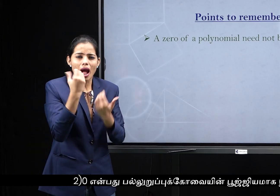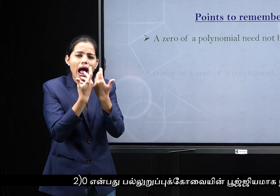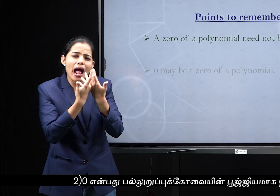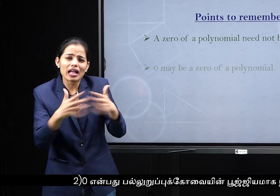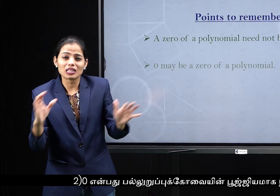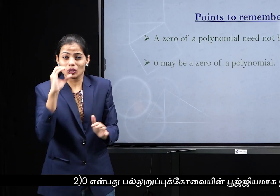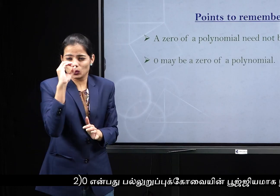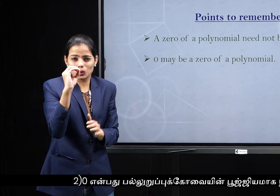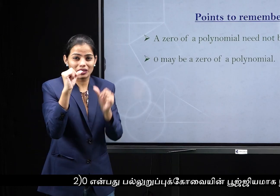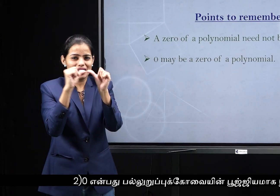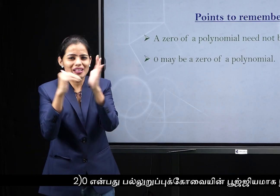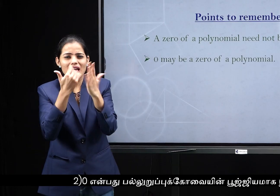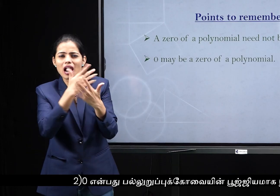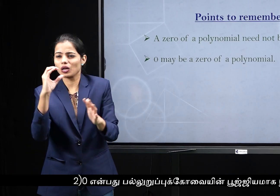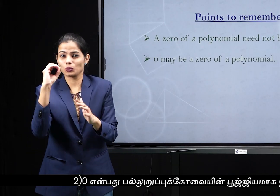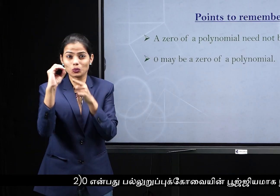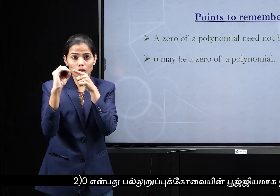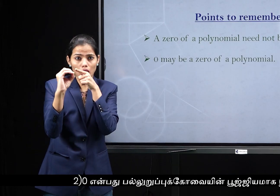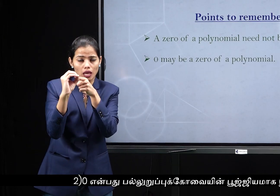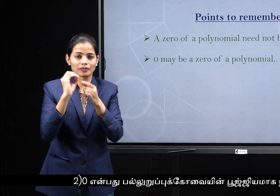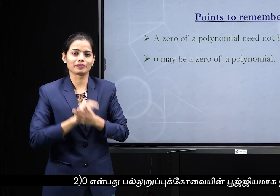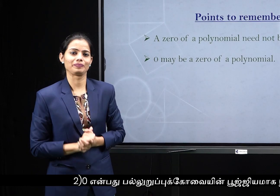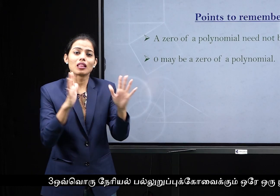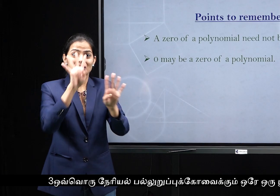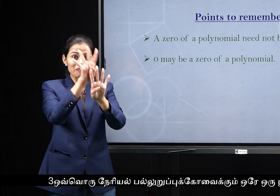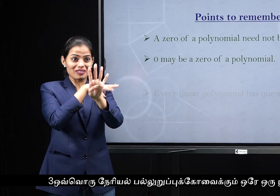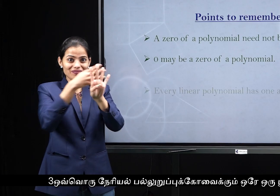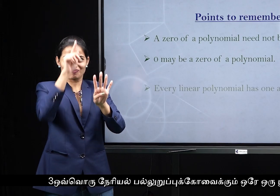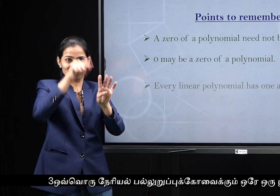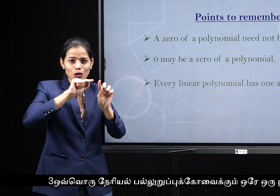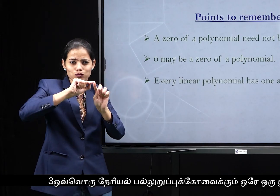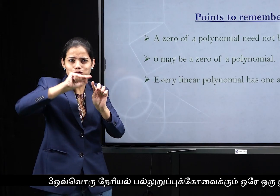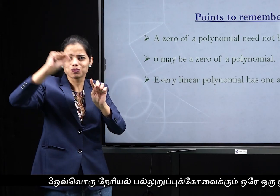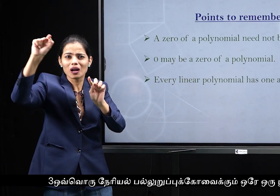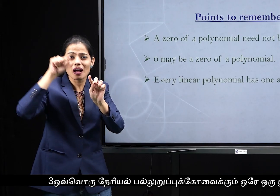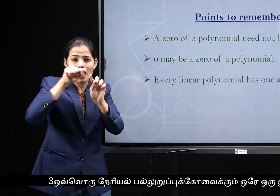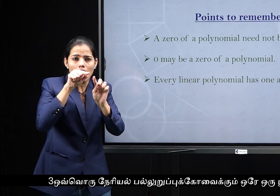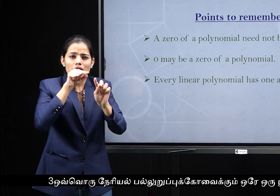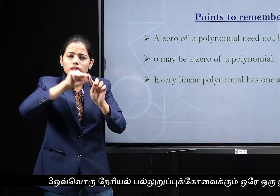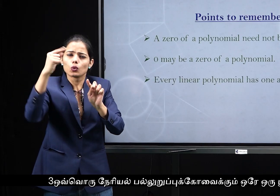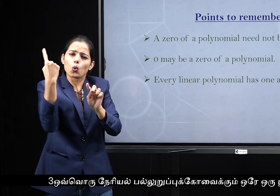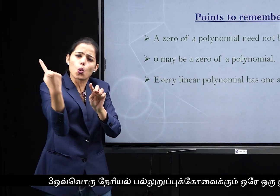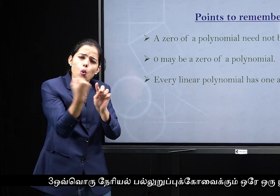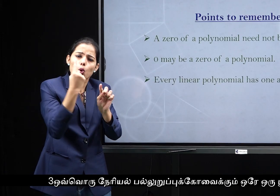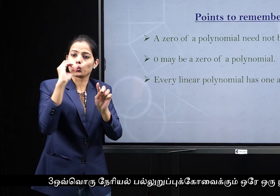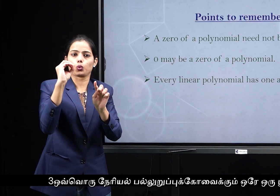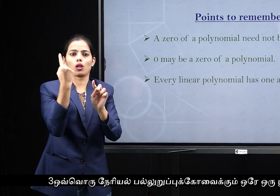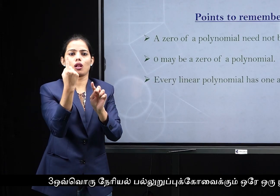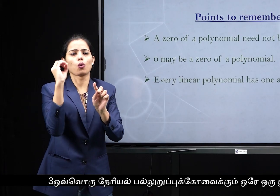பூஜ்ஜியம் என்பது பல்லுறுப்புக்கோவையின் பூஜ்ஜியமாக இருக்கலாம். ஒவ்வொரு நேரியல் பல்லுறுப்புக்கோவைகளுக்கும் ஒரே ஒரு பூஜ்ஜியம் உள்ளது.